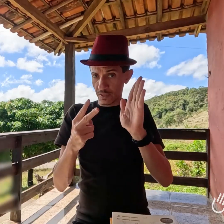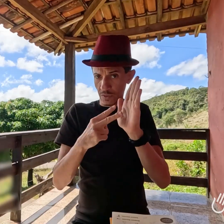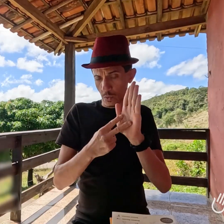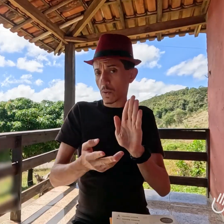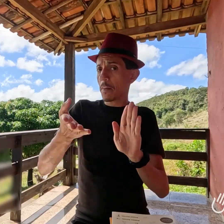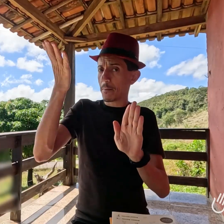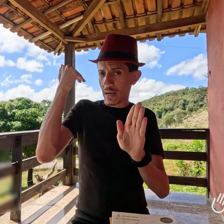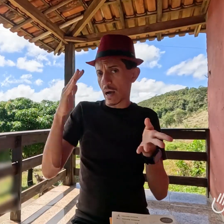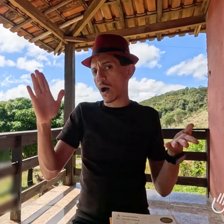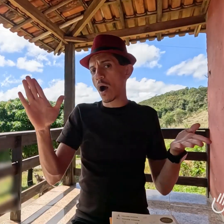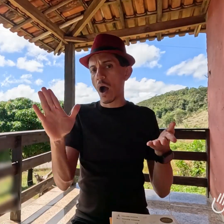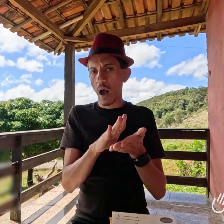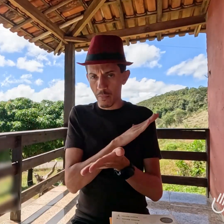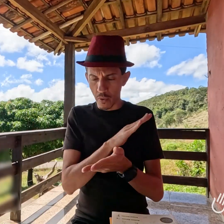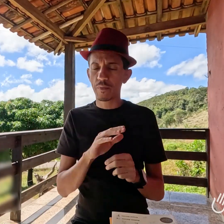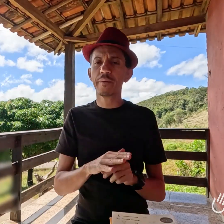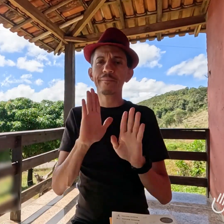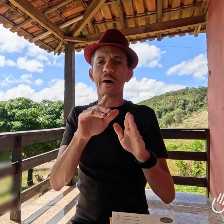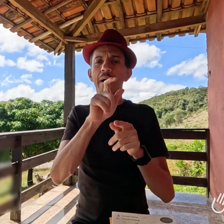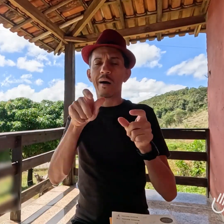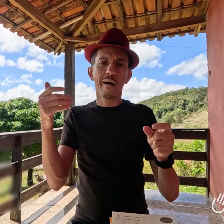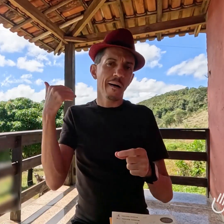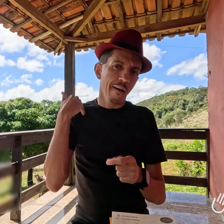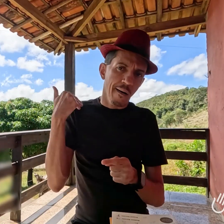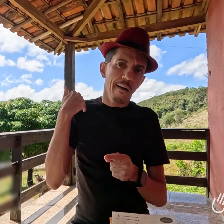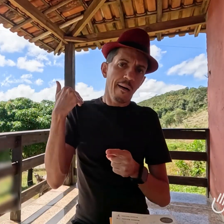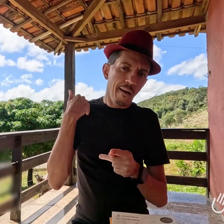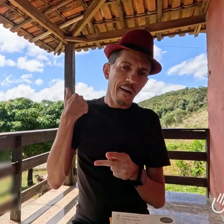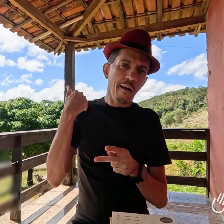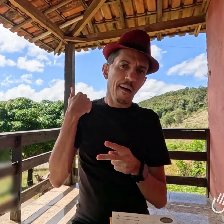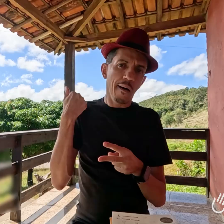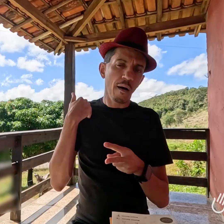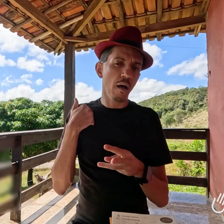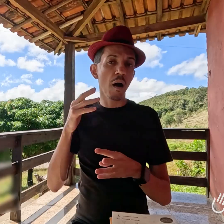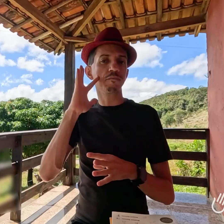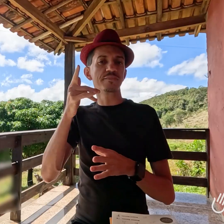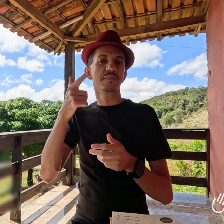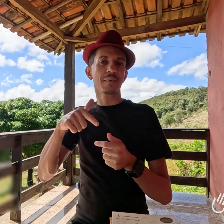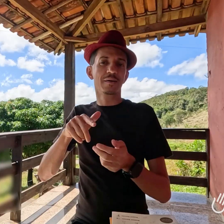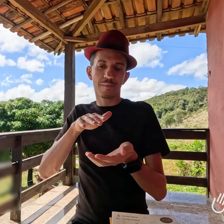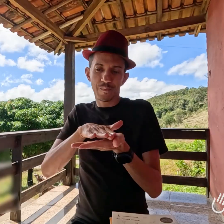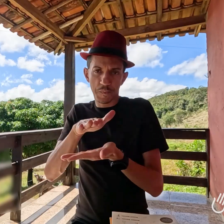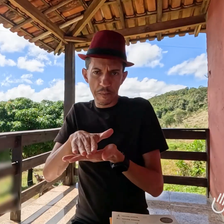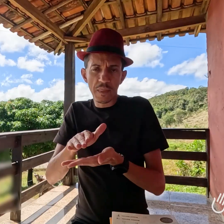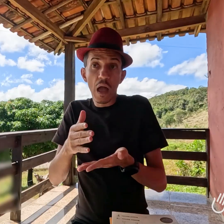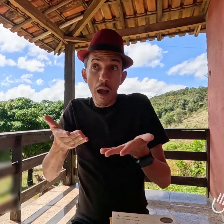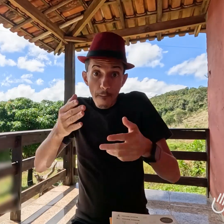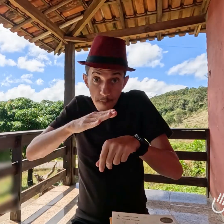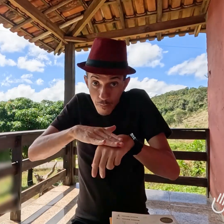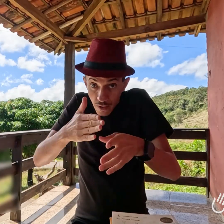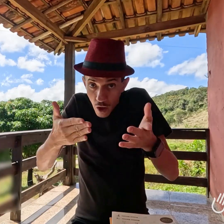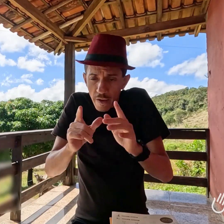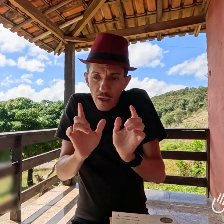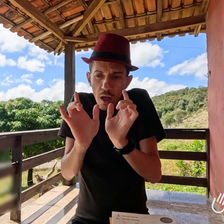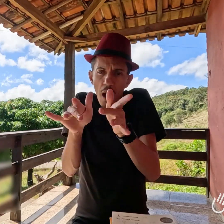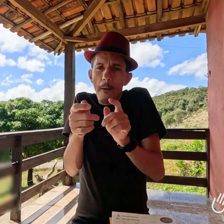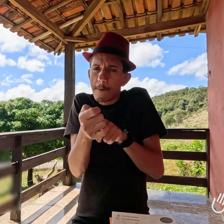percebe isso. A primeira e a segunda edição estavam esgotadas, mas muitas pessoas, talvez até mesmo você, já tenha